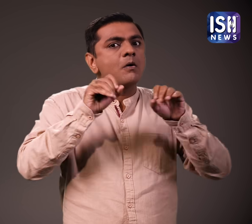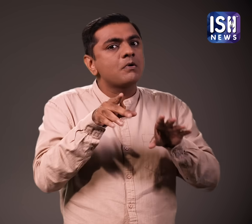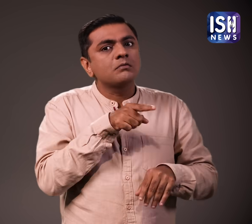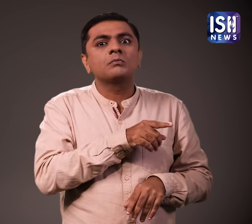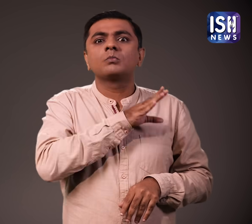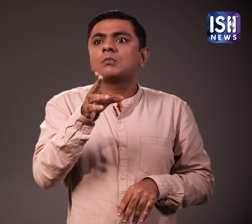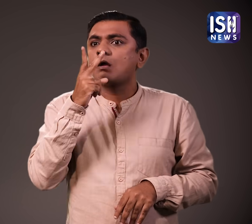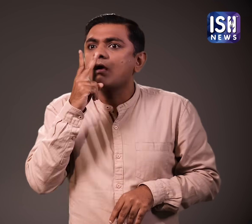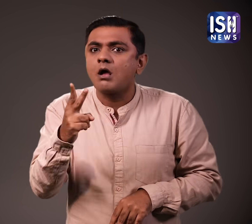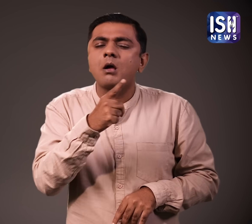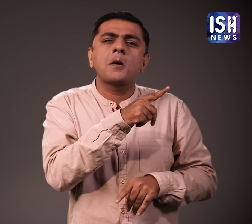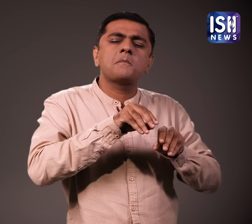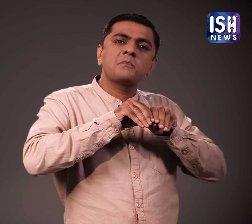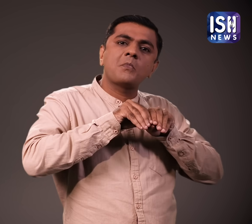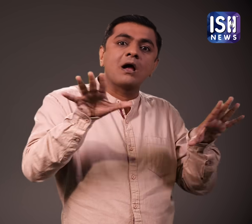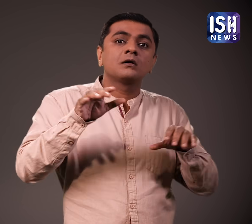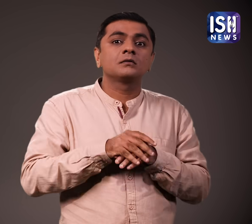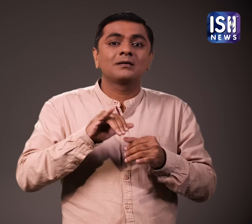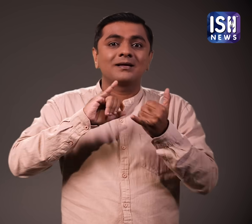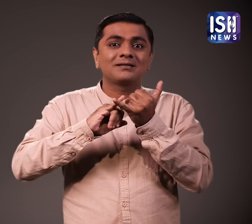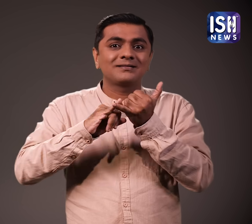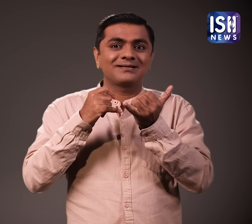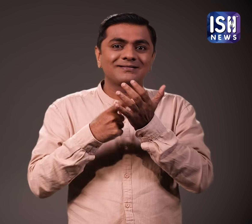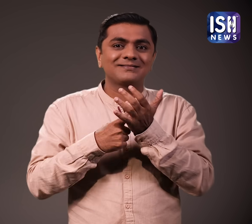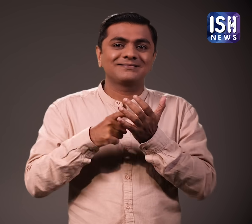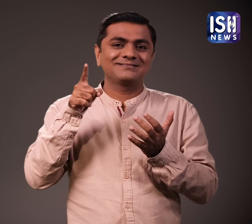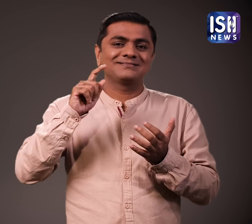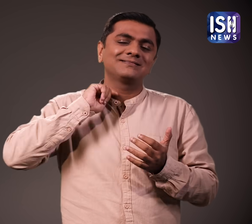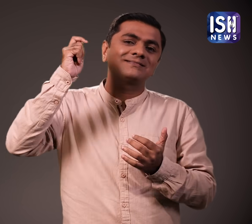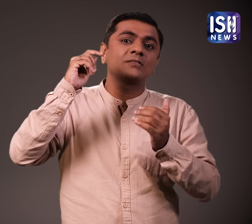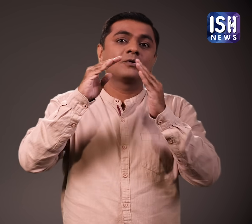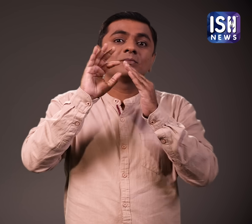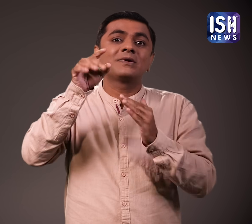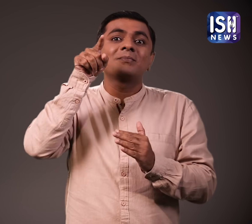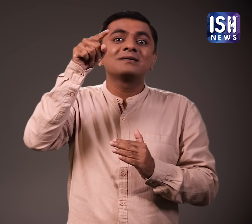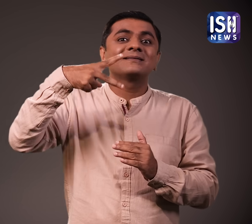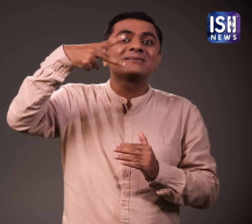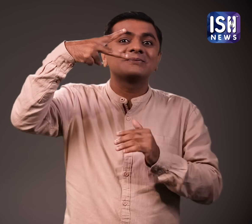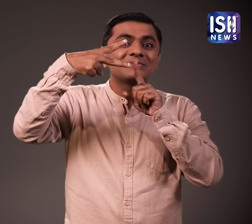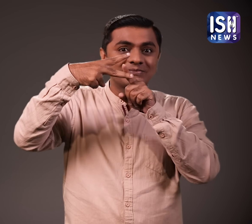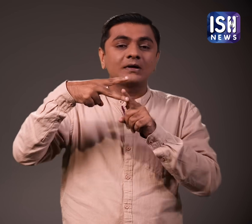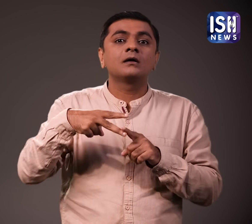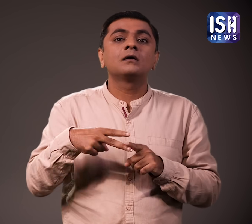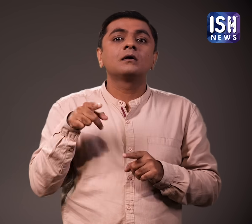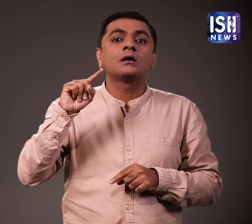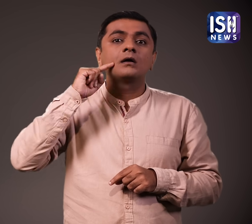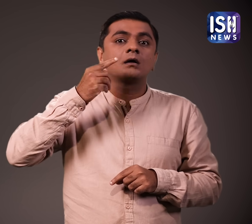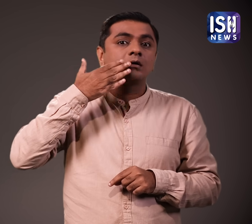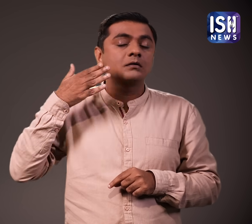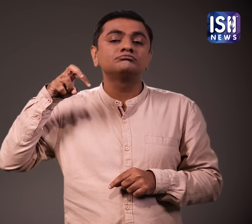जिसमें अभिनेतरी को अपार्टमेंट का दौरा करते हुए छट पर खड़े होकर सुन्दर दुरुशे का आनन लेते हुए देखा गया